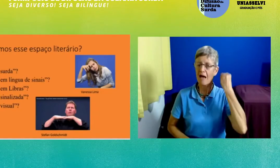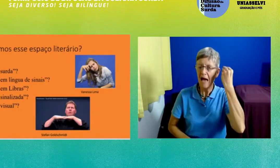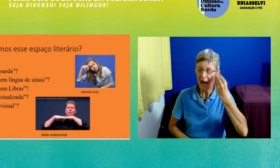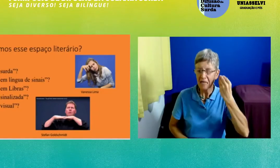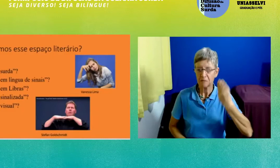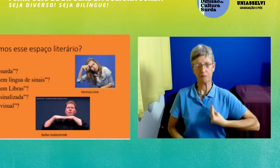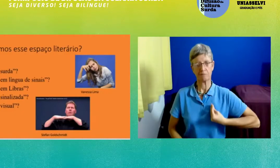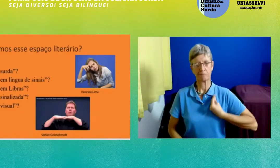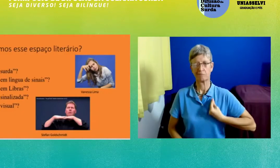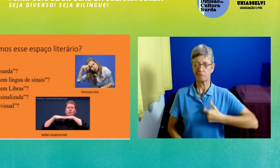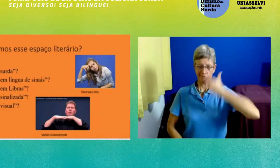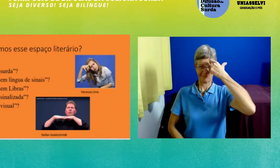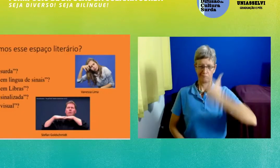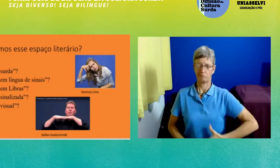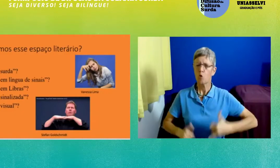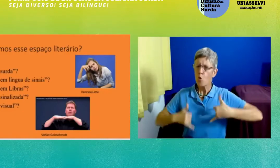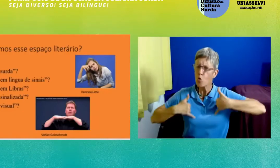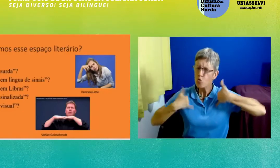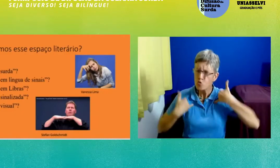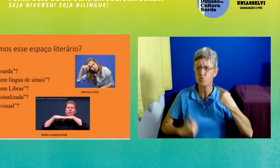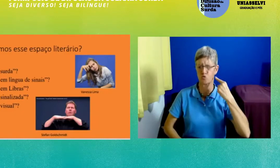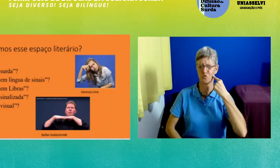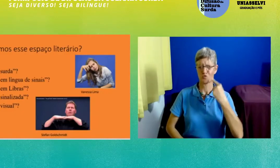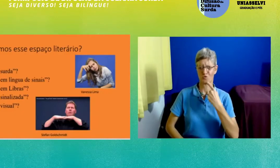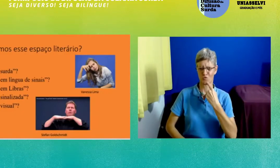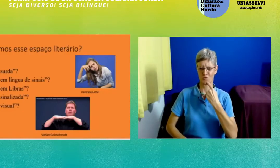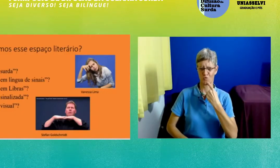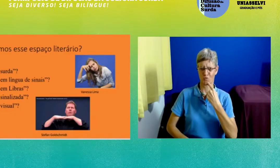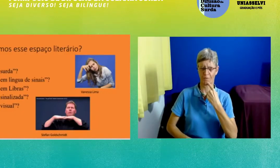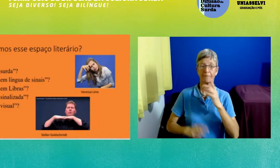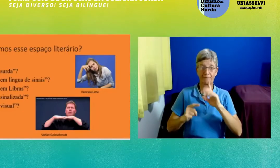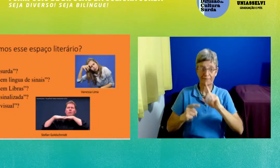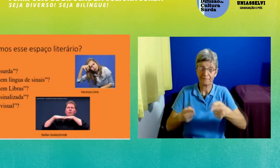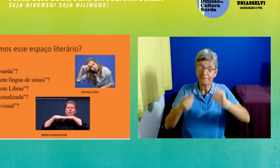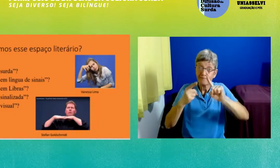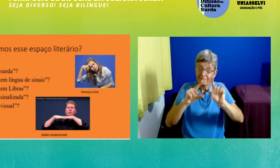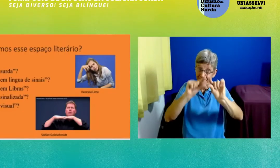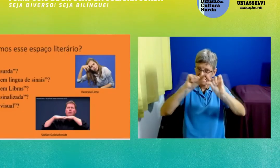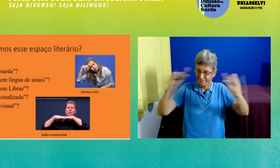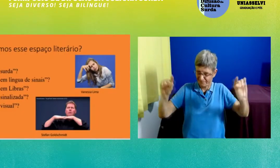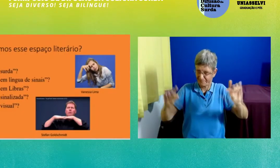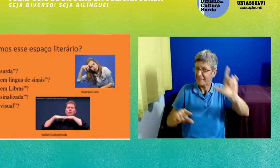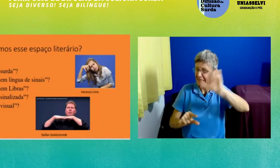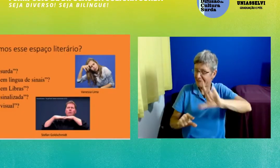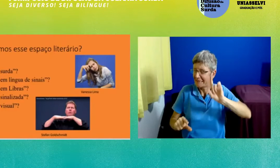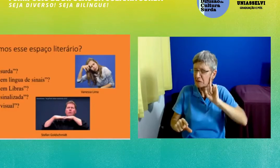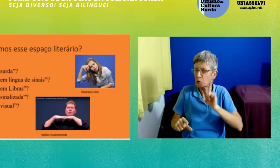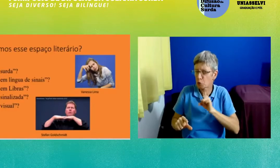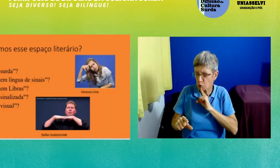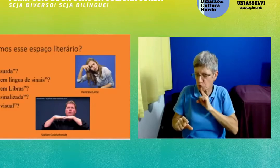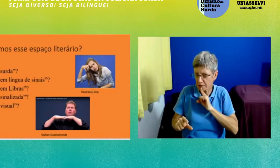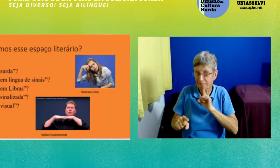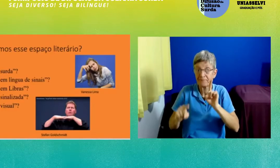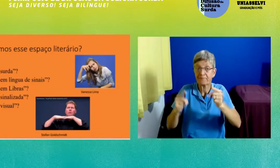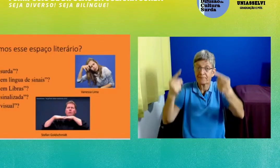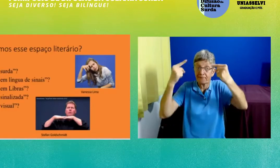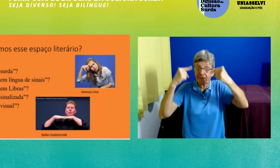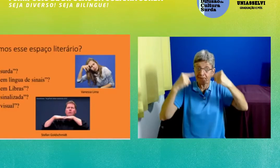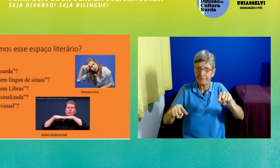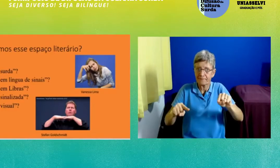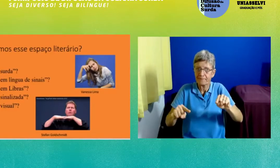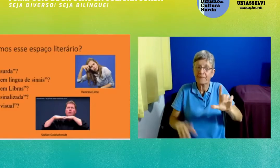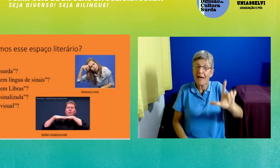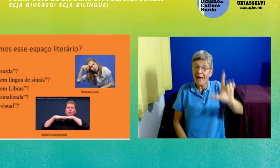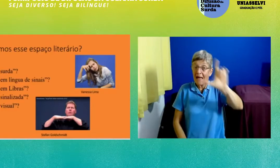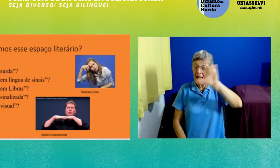São pontos positivos da experiência e do orgulho do povo surdo. A